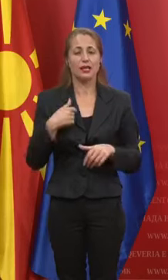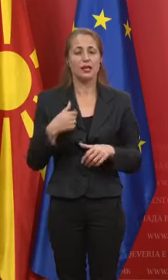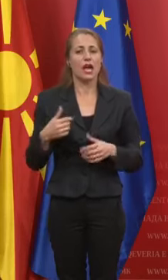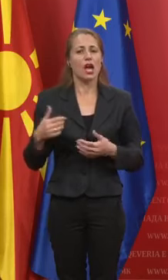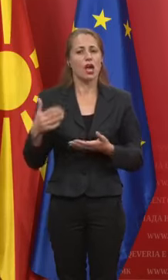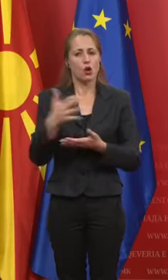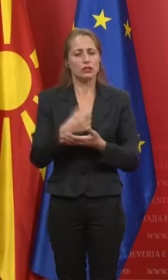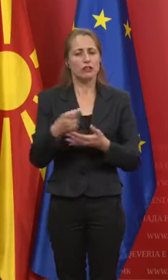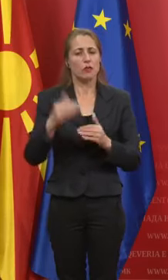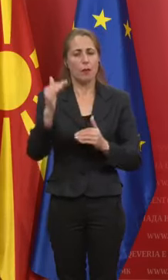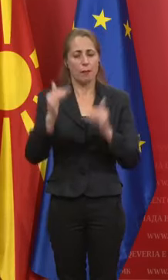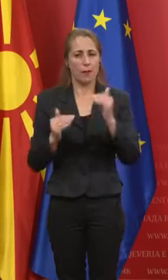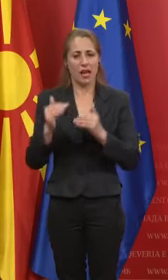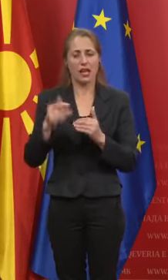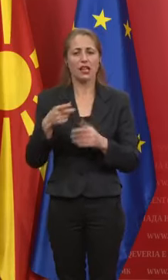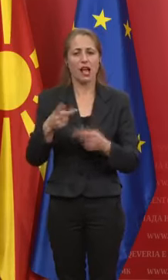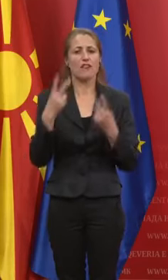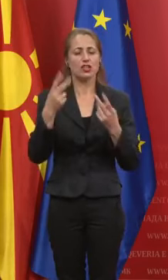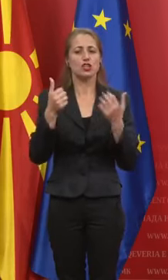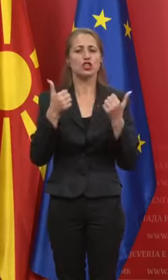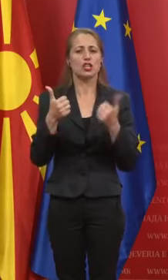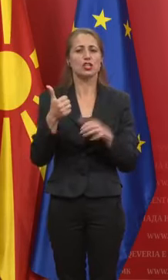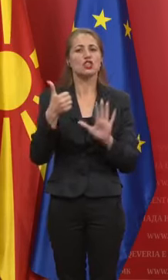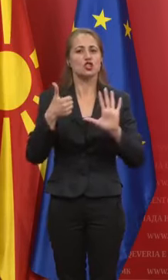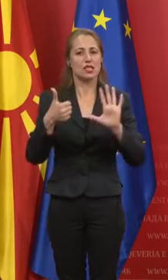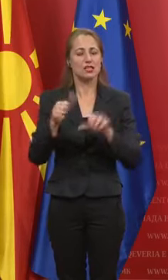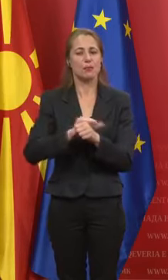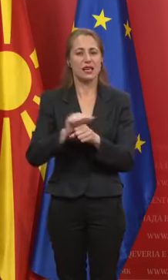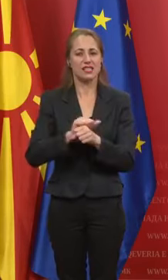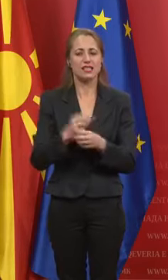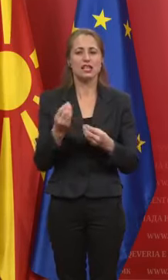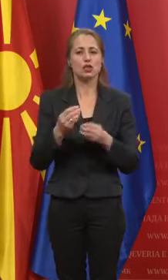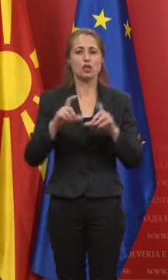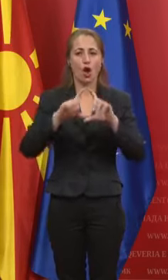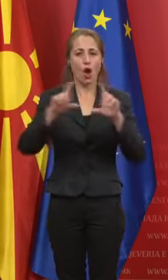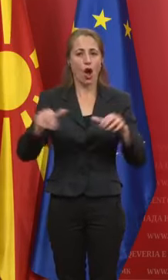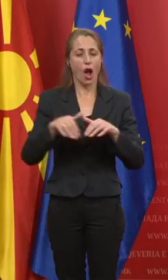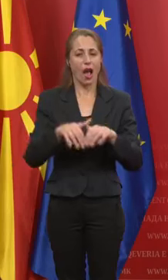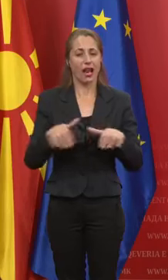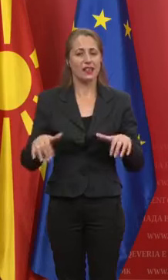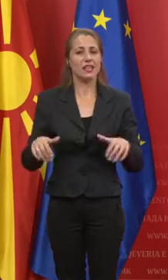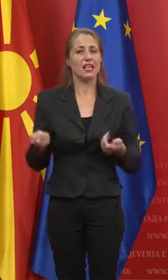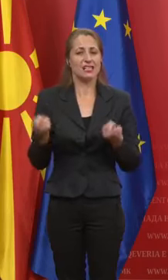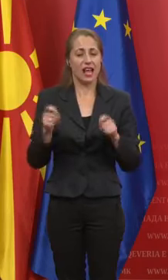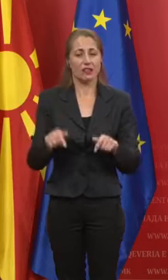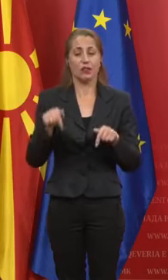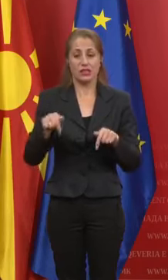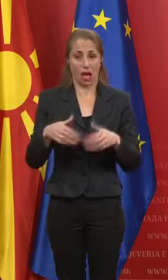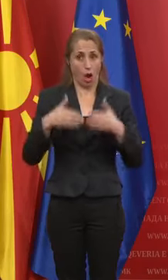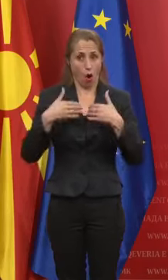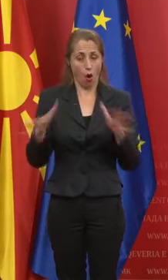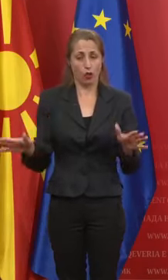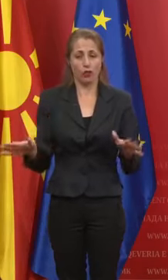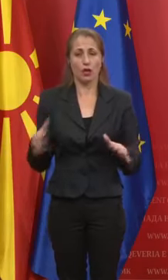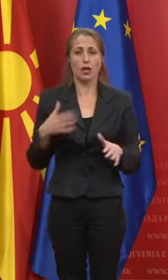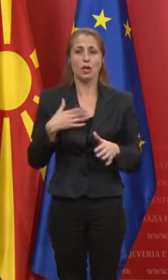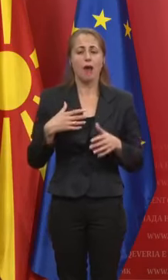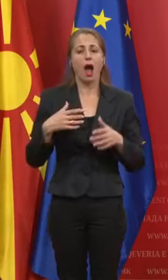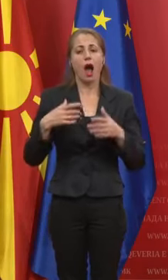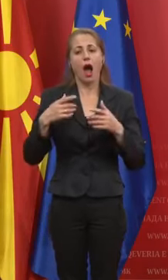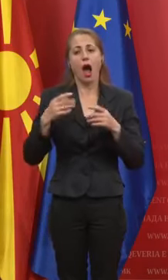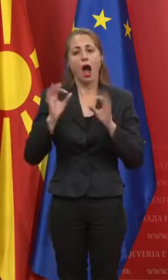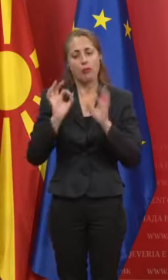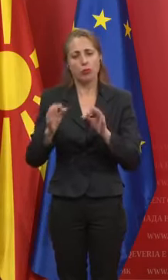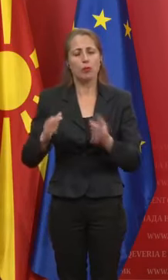имплементиравме мерка и таа важи веќе 6 месеци. Заради тоа што градинките беа затворени. Сега со тоа што се отворени и што има соодветни протоколи за